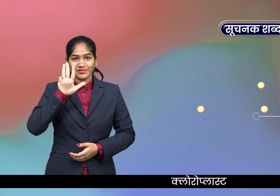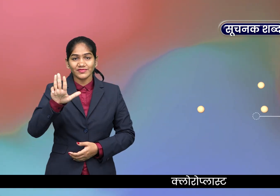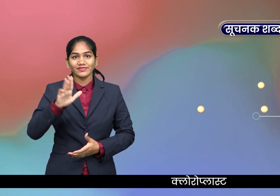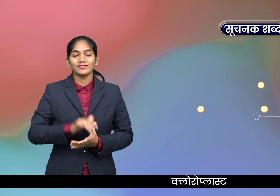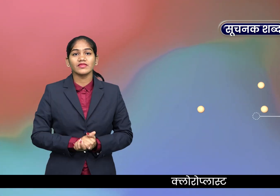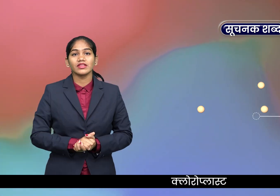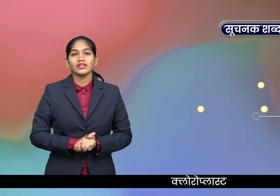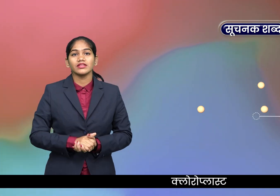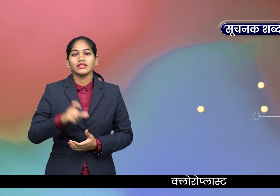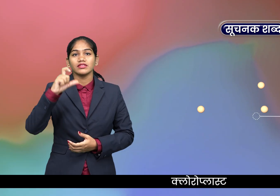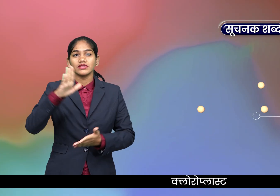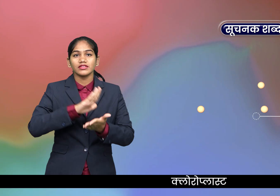क्लोरोप्लास्ट,